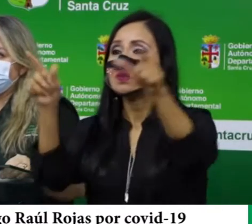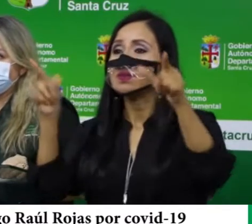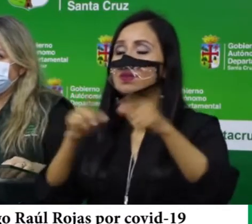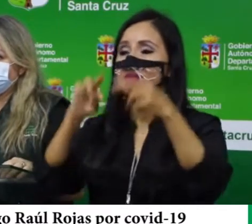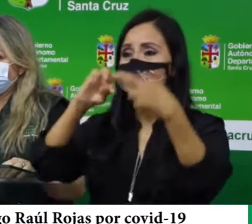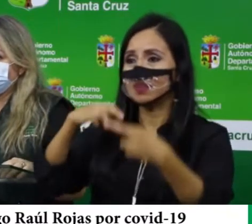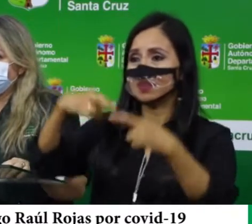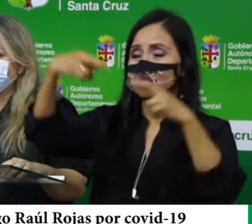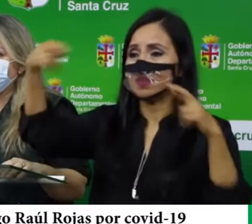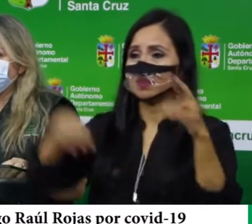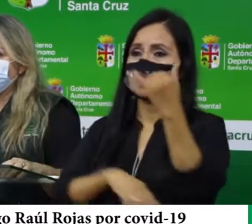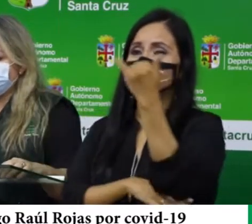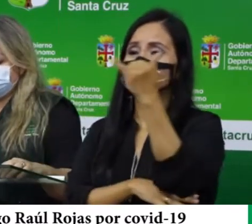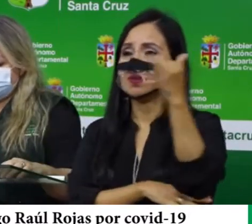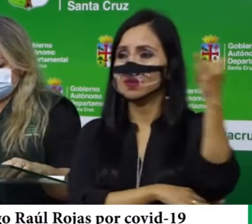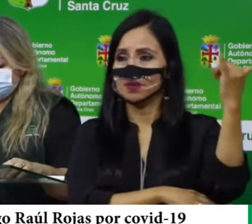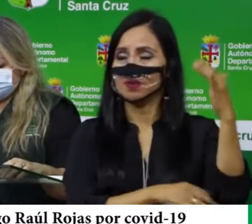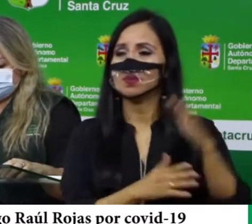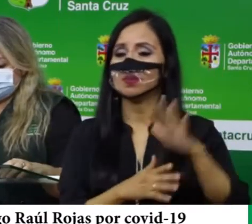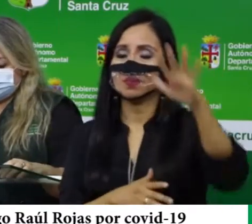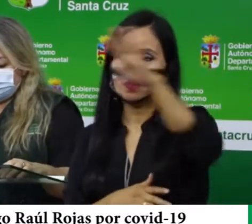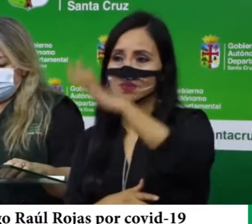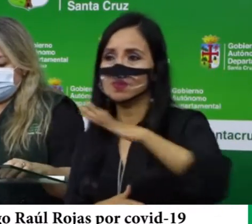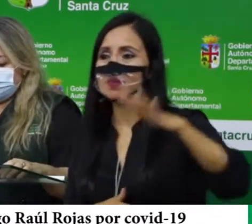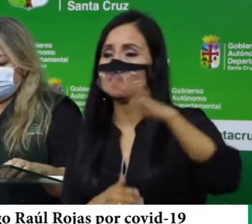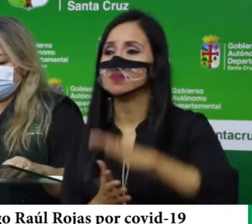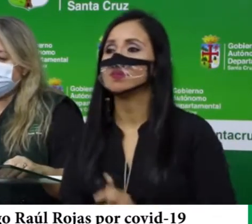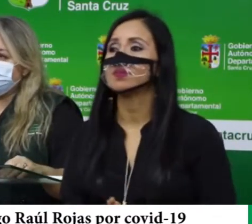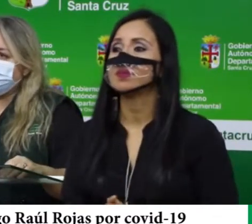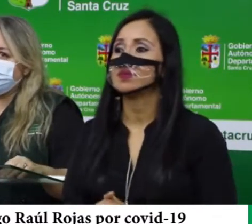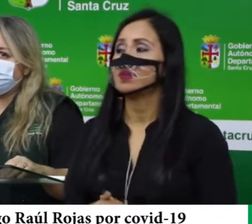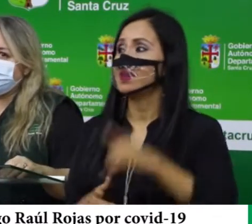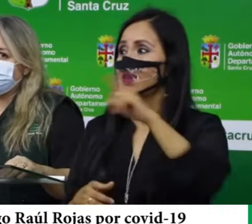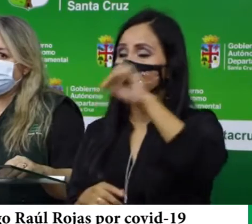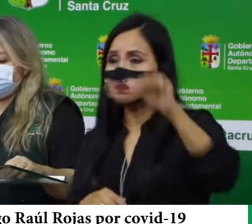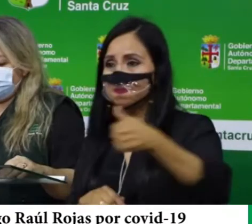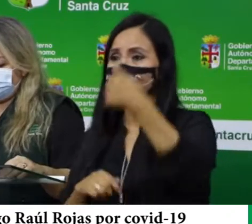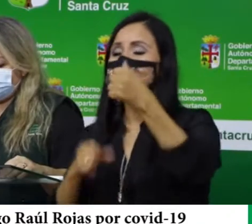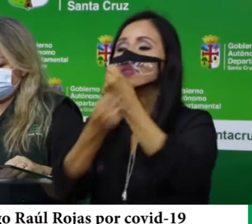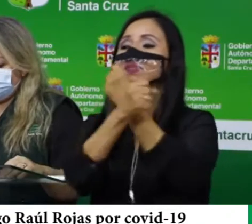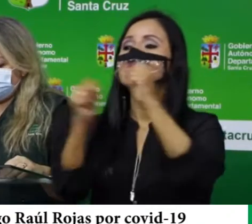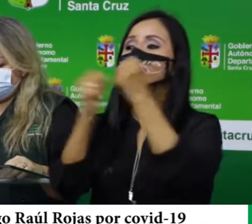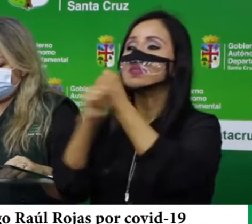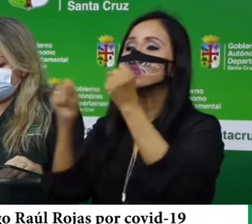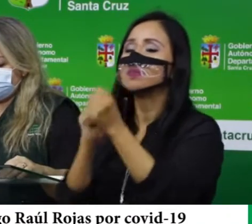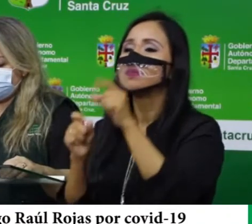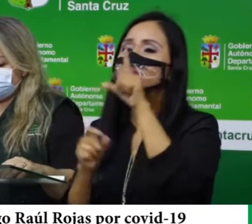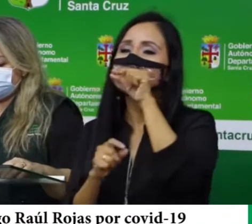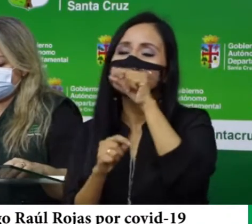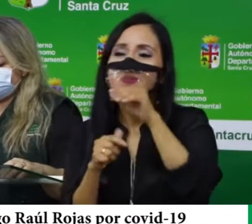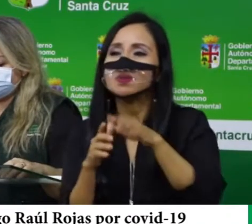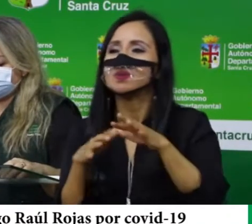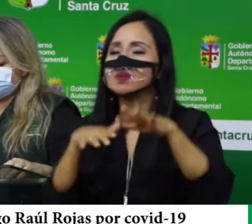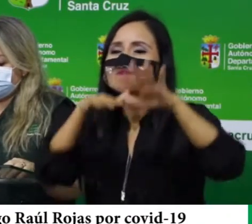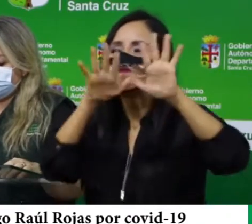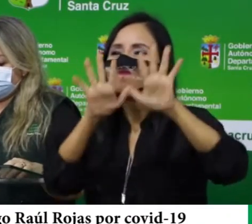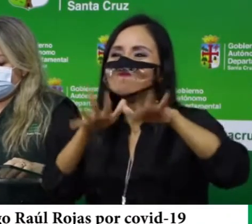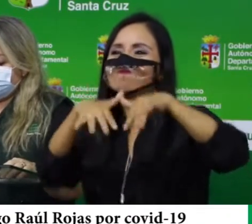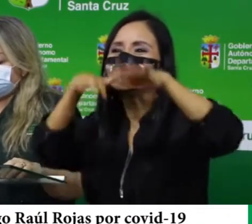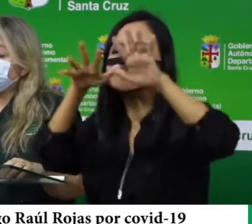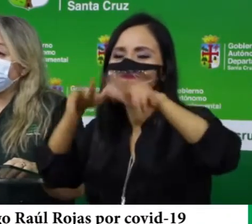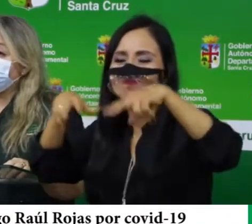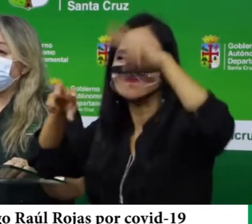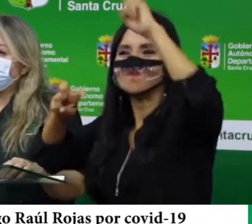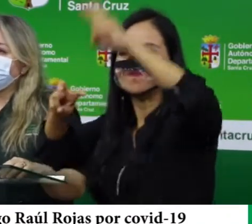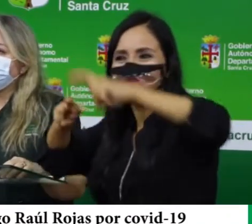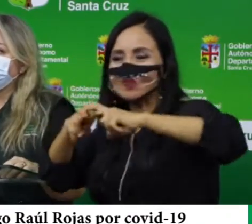los Yungas, con Senda Verde. Encabezó el rescate de los polluelos de águila arpía,